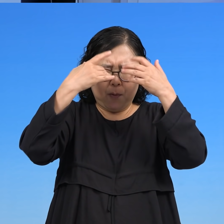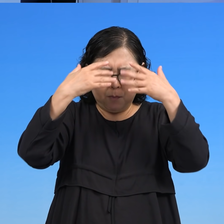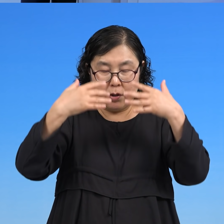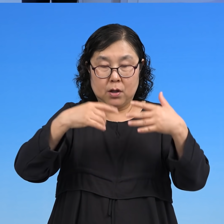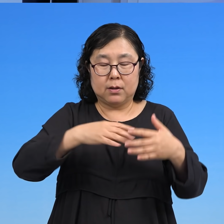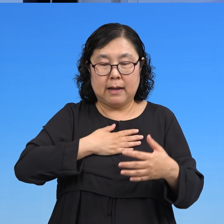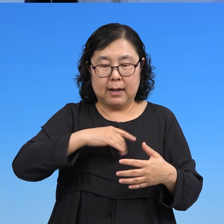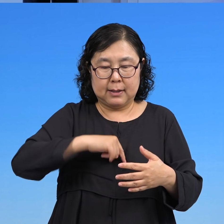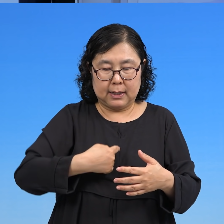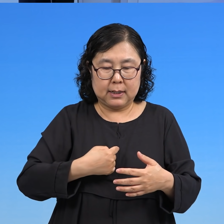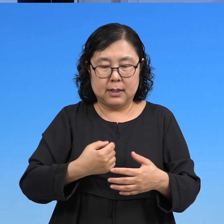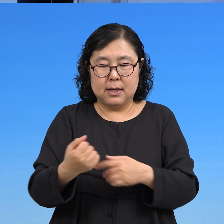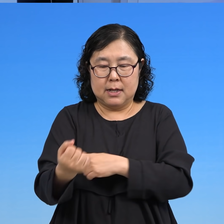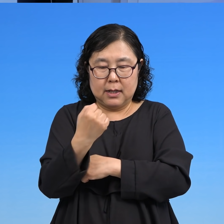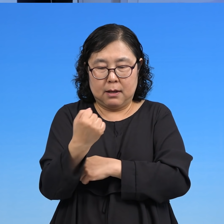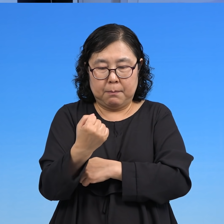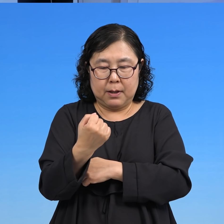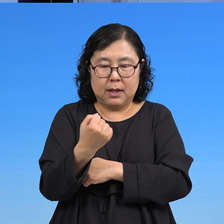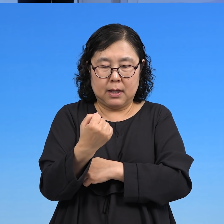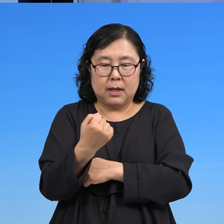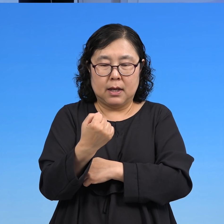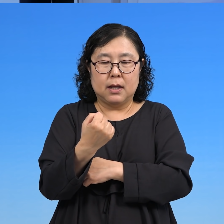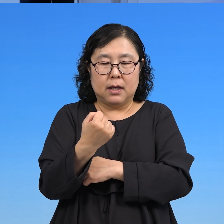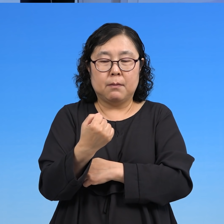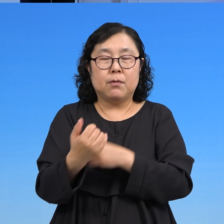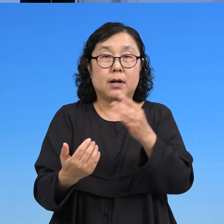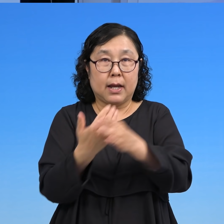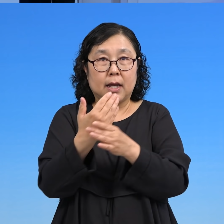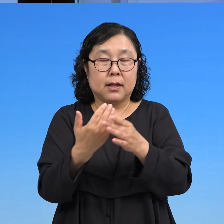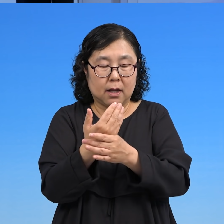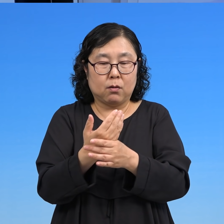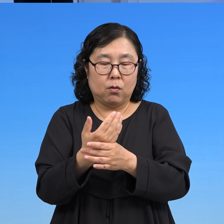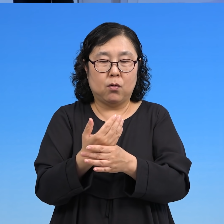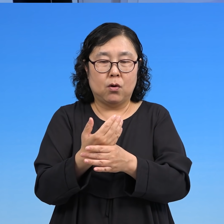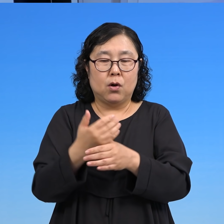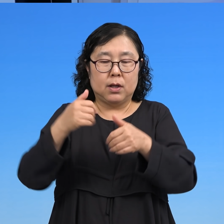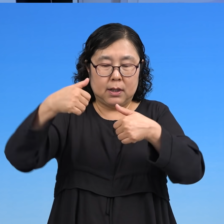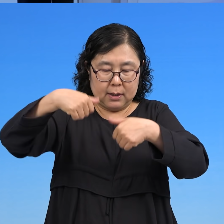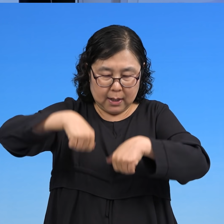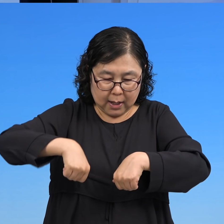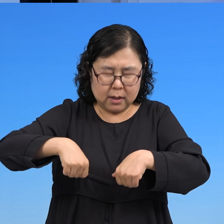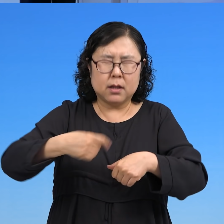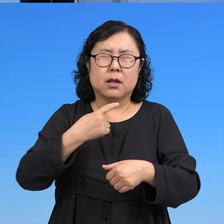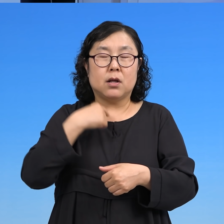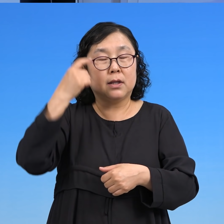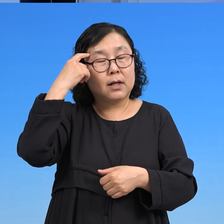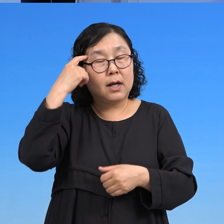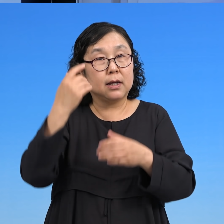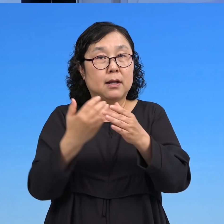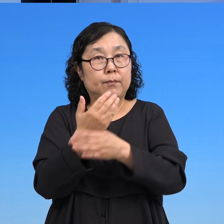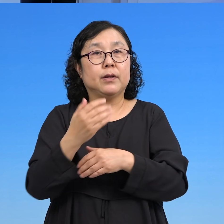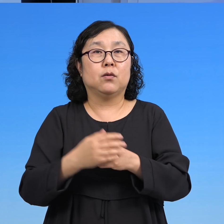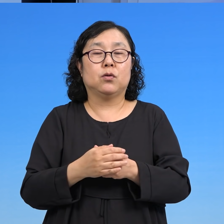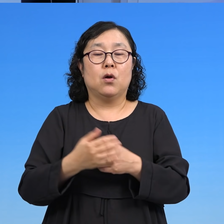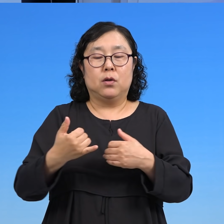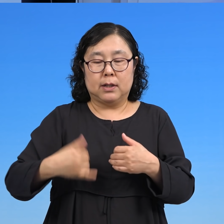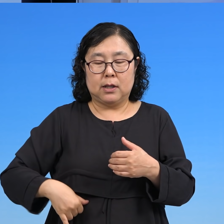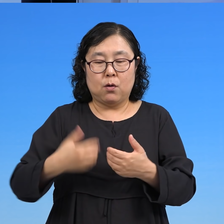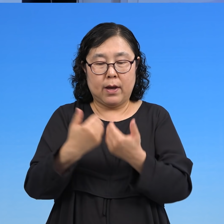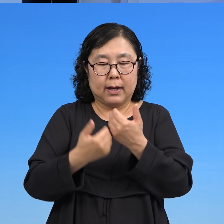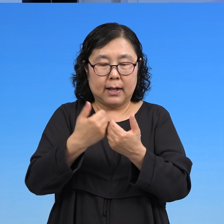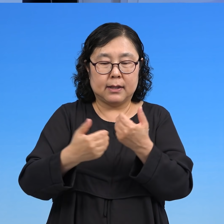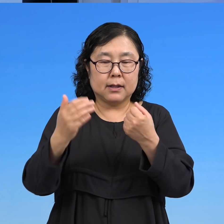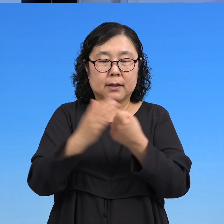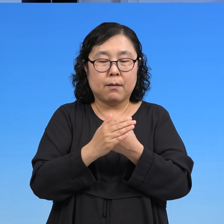내겠다고 아파트 앞에까지 나와서 인사했던 기억이 납니다. 자녀와의 갈등 얘기 중에 눈물을